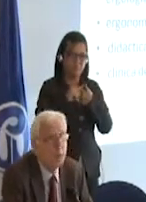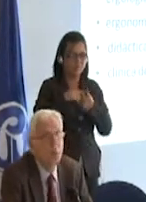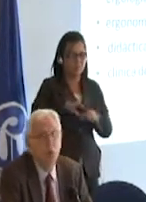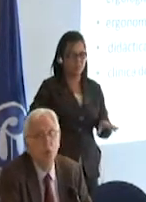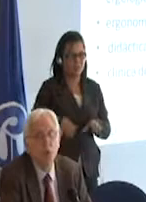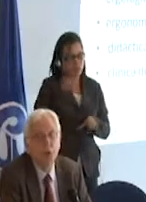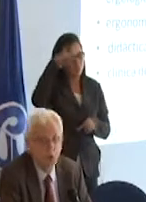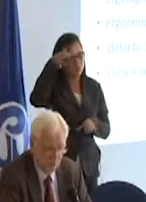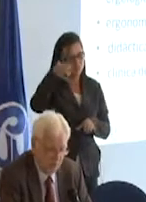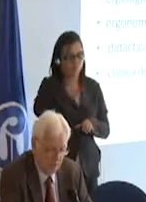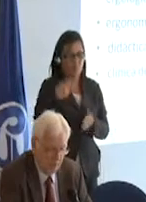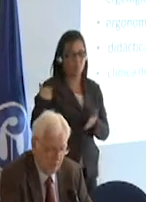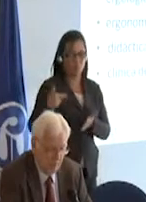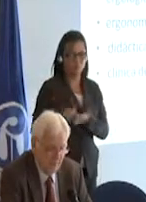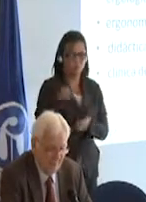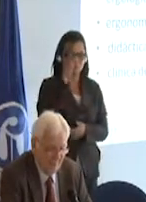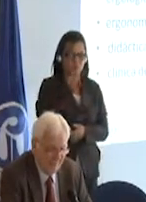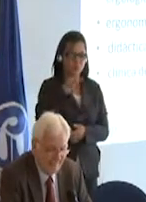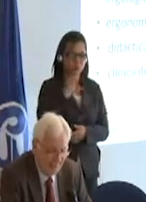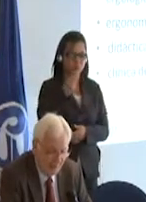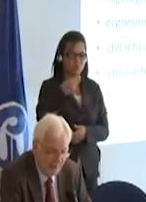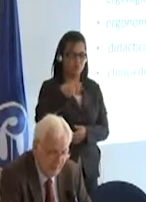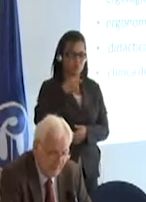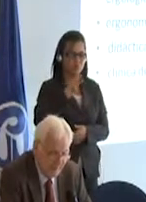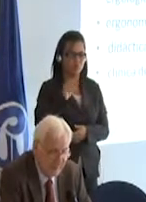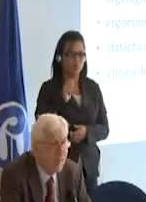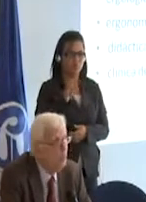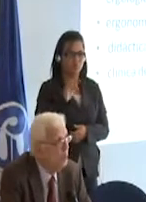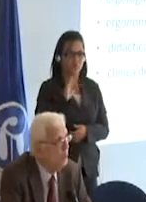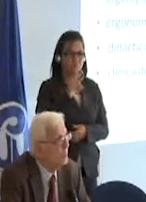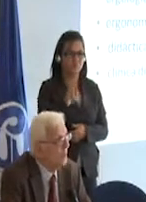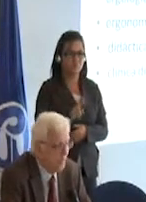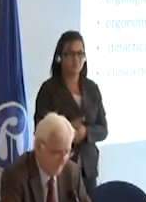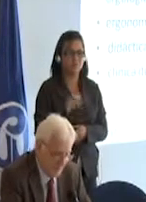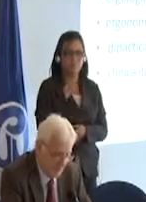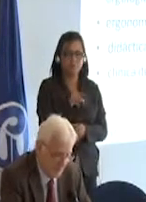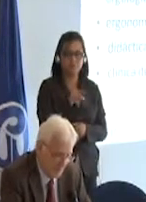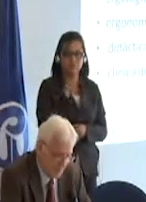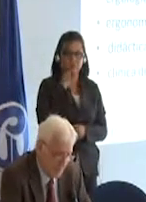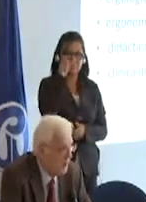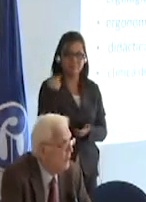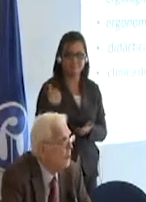diapositiva, y para Schwartz la actividad es